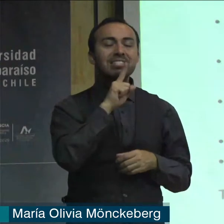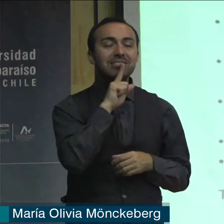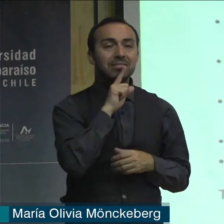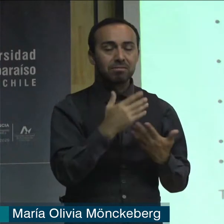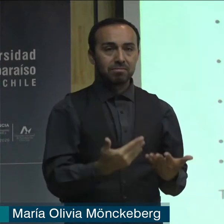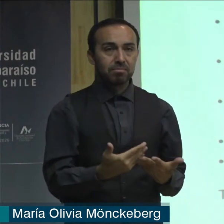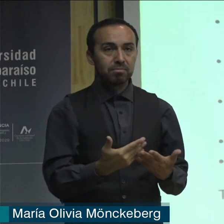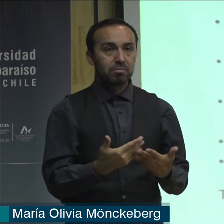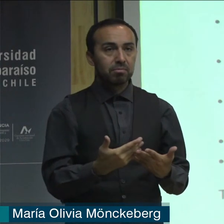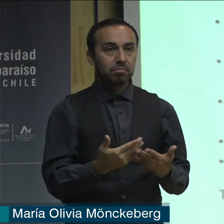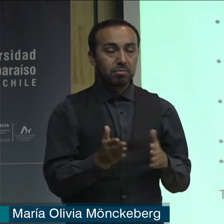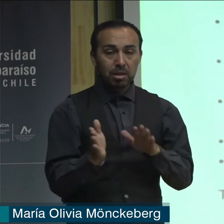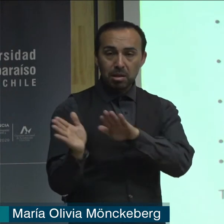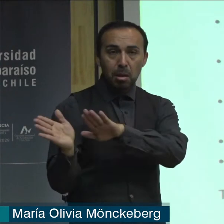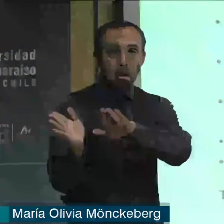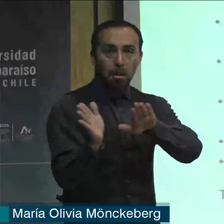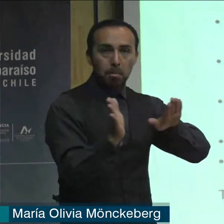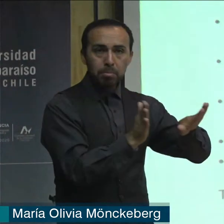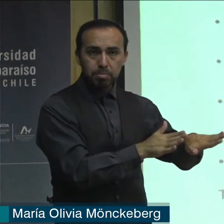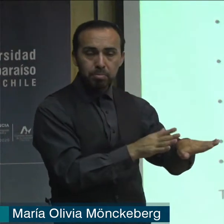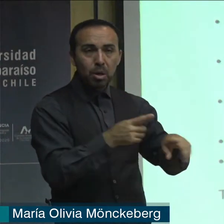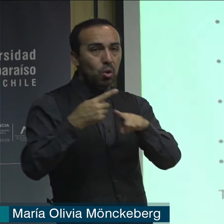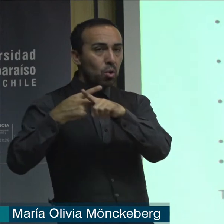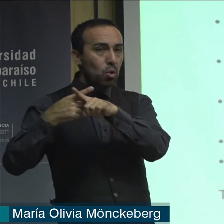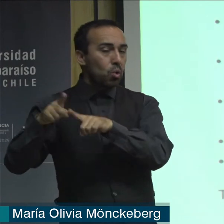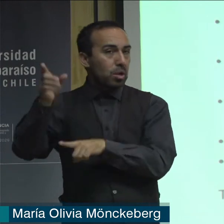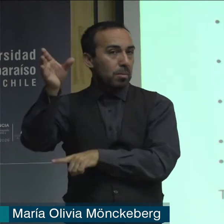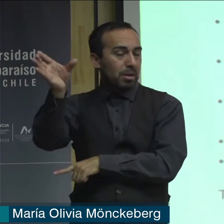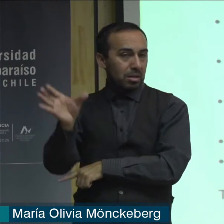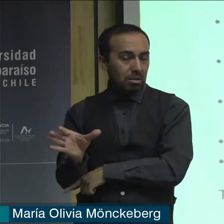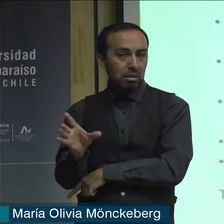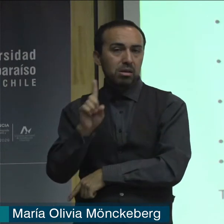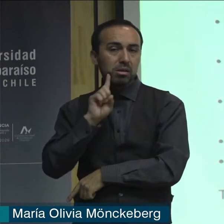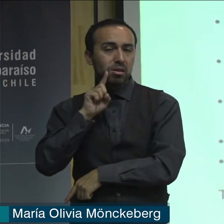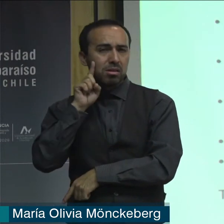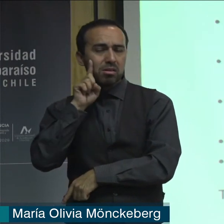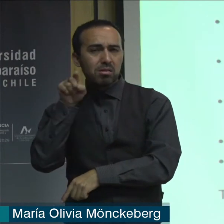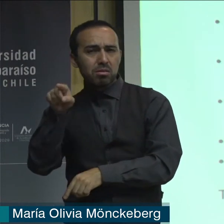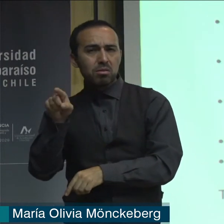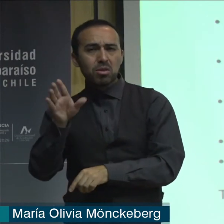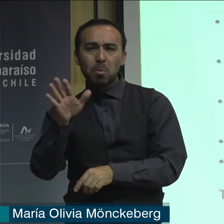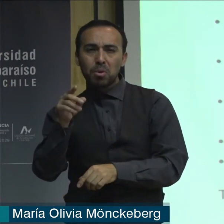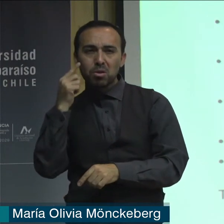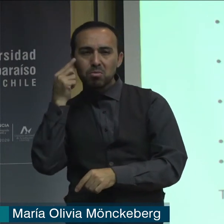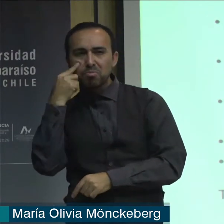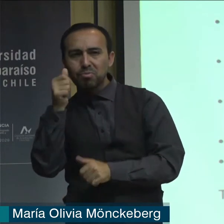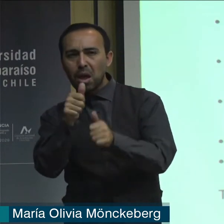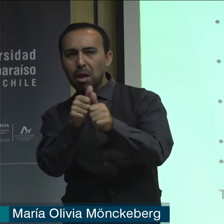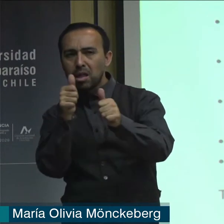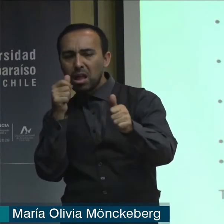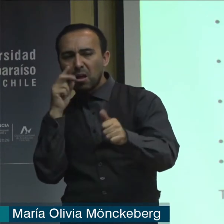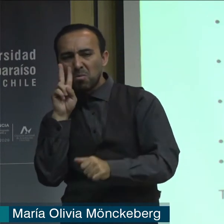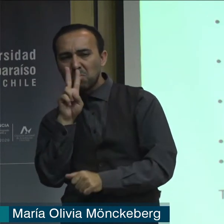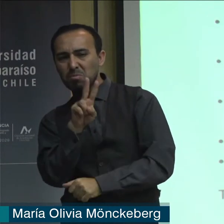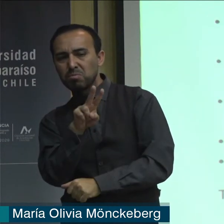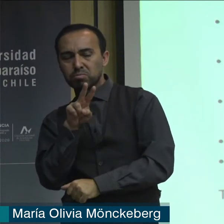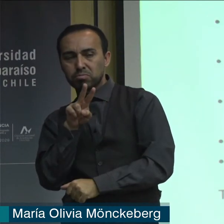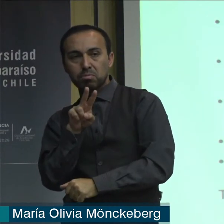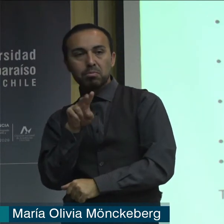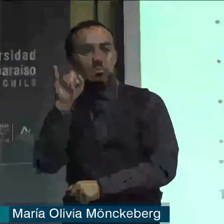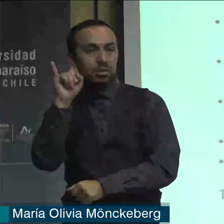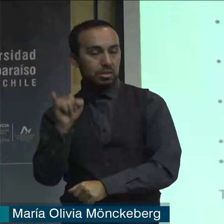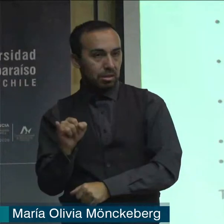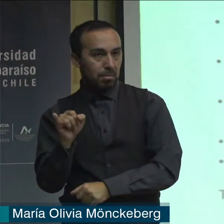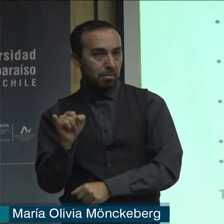otro personaje que si bien no está metida en la parte más ideológica siempre estuvo